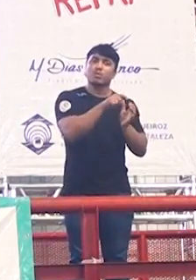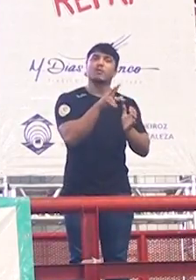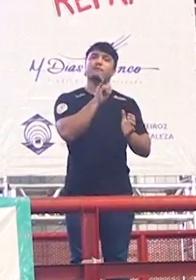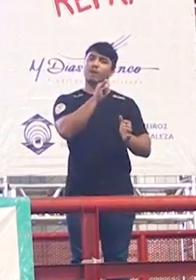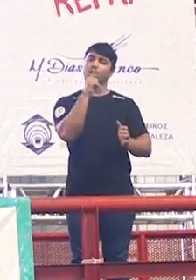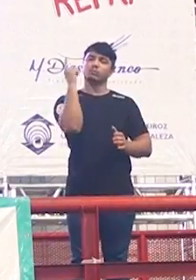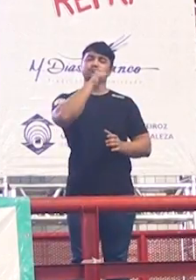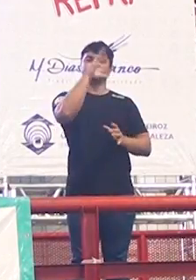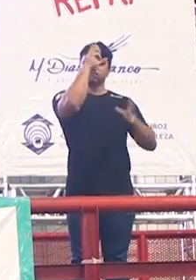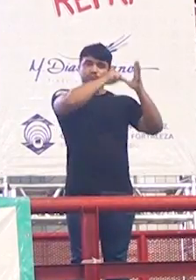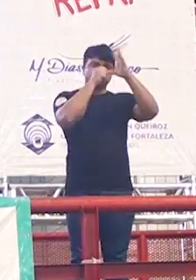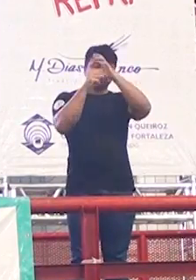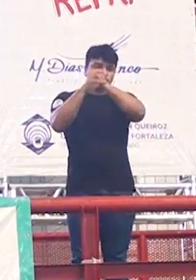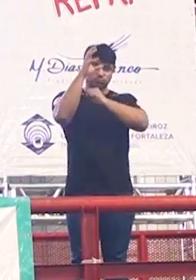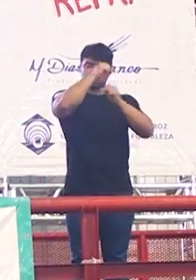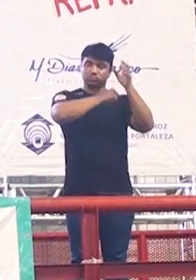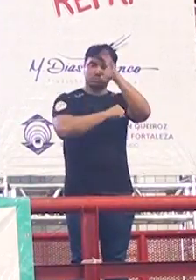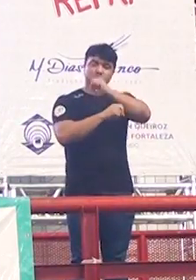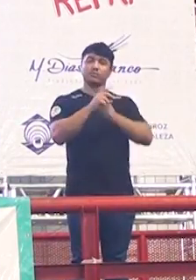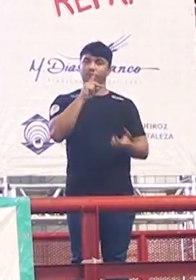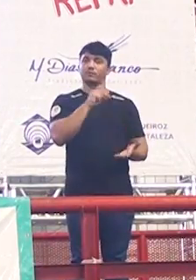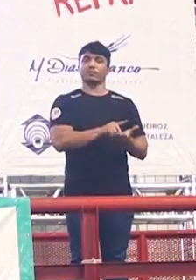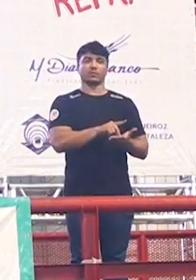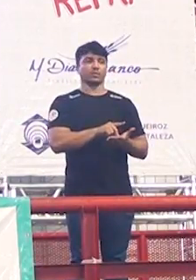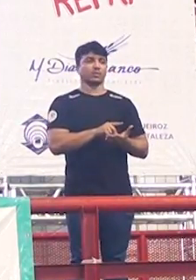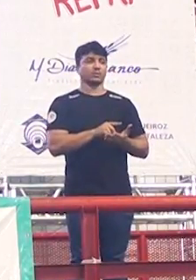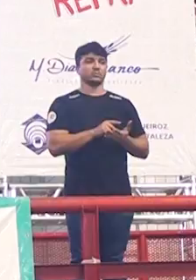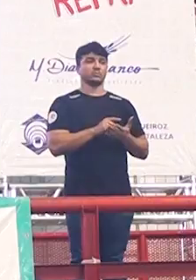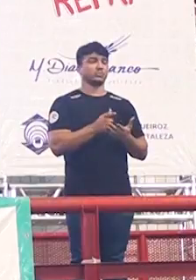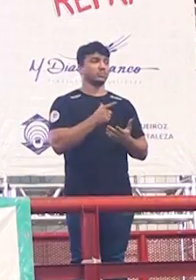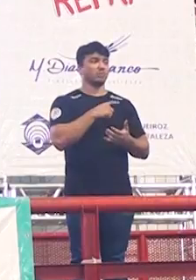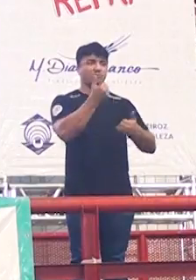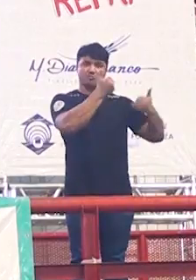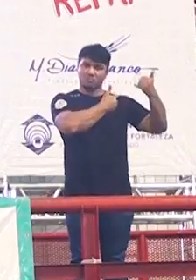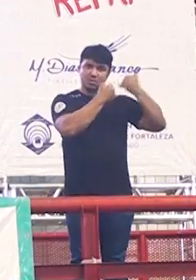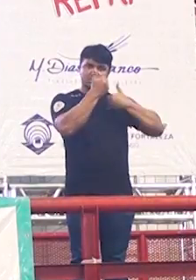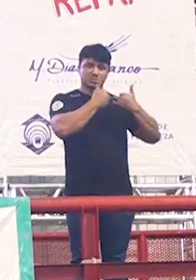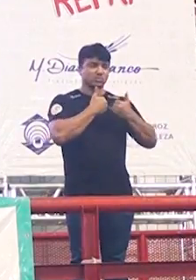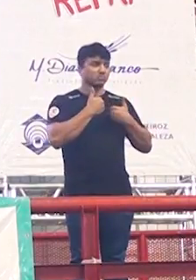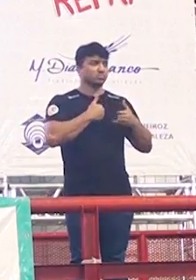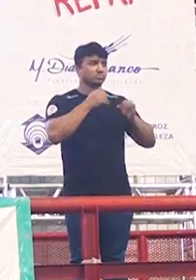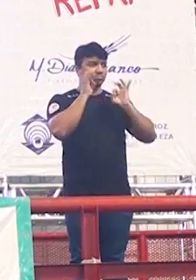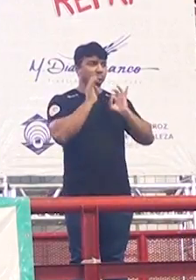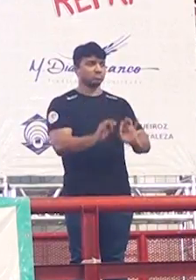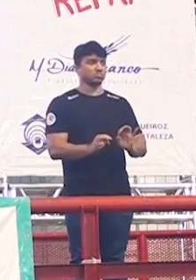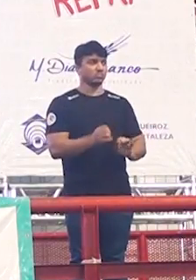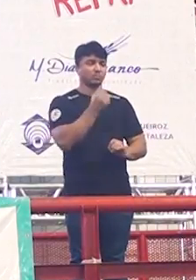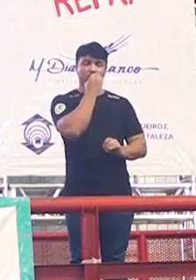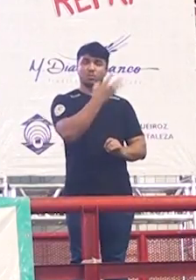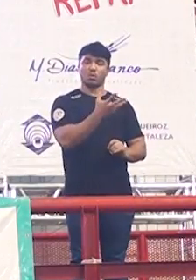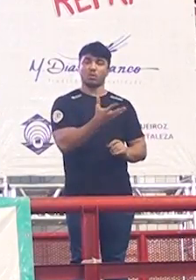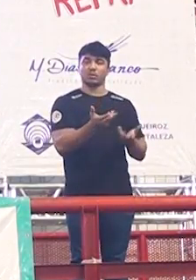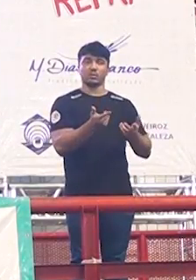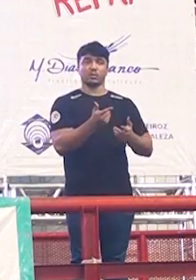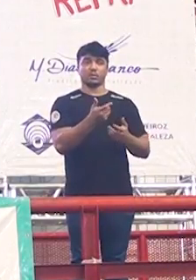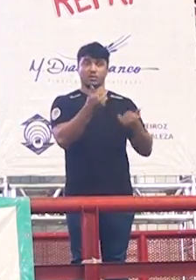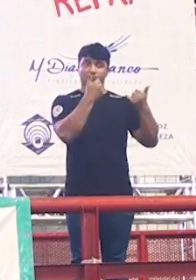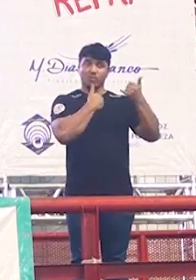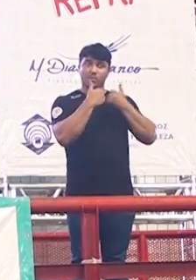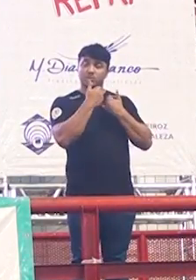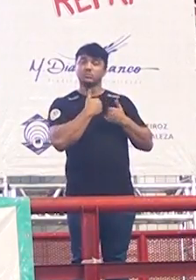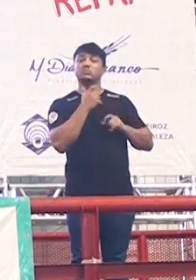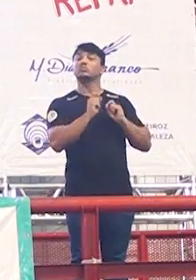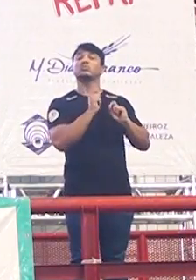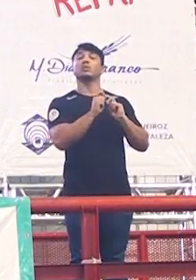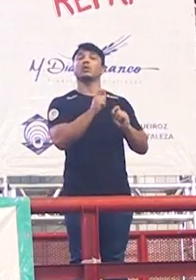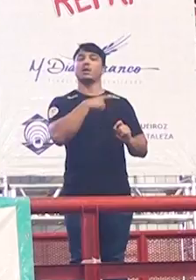ter adquirido um conhecimento, elas vão ter acumulado uma quantidade de informações boa, e essa quantidade boa de informações